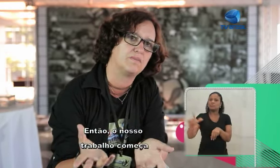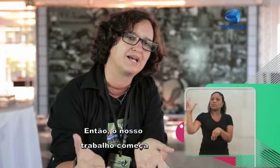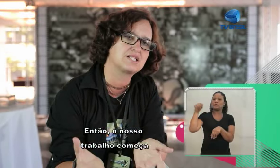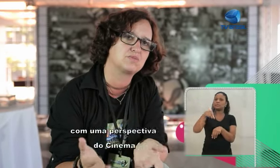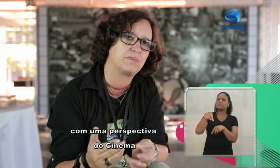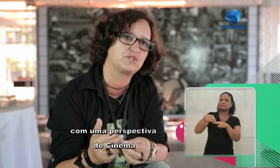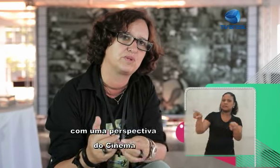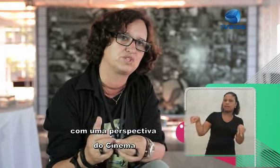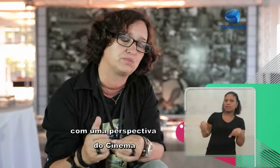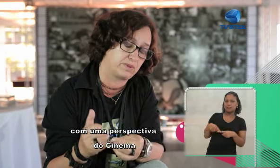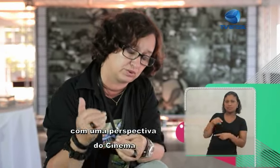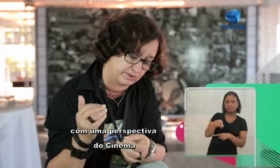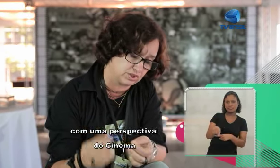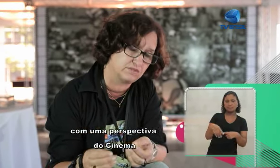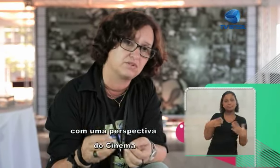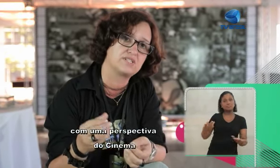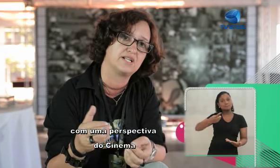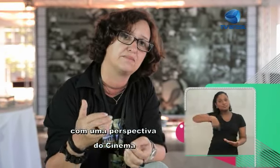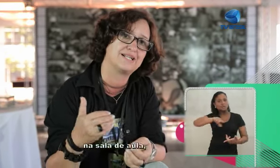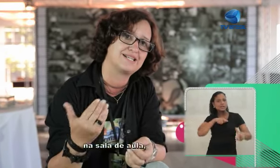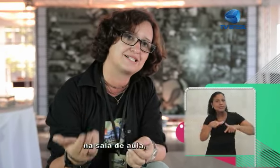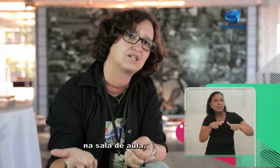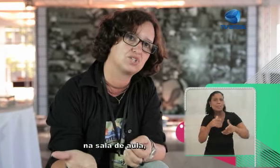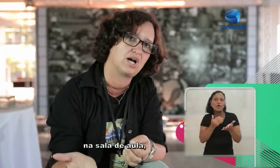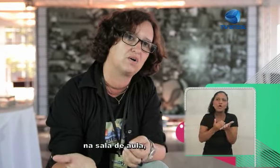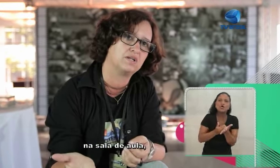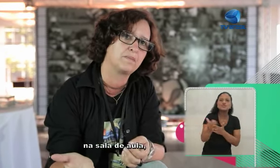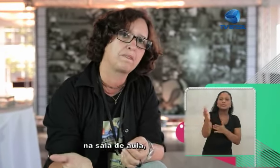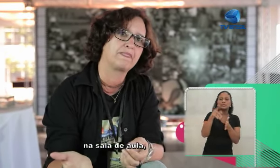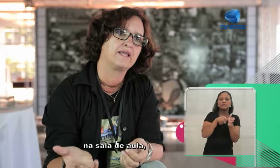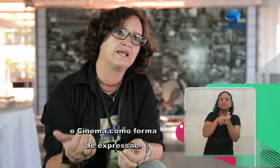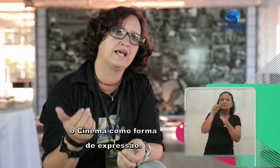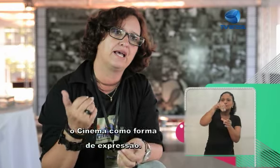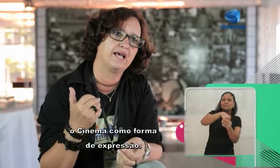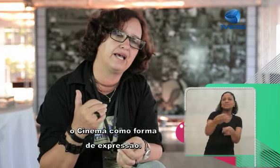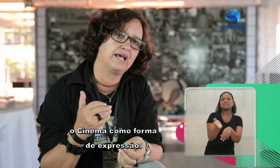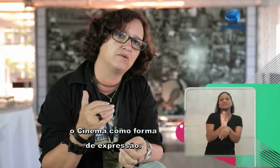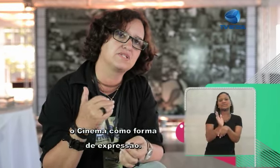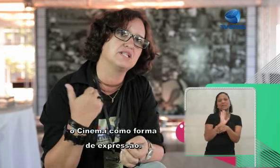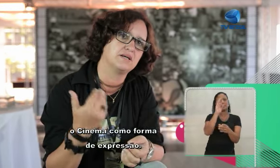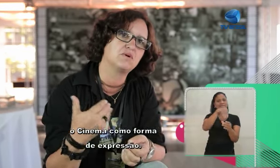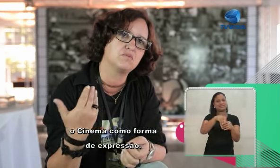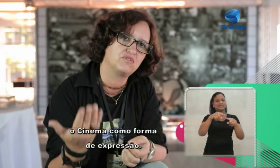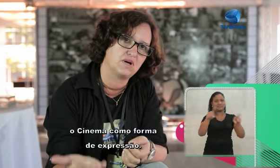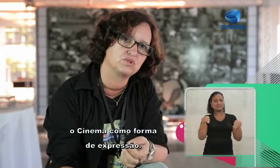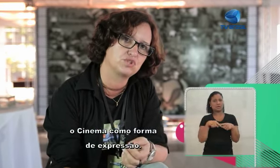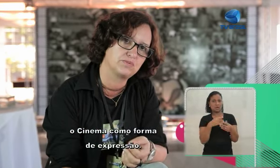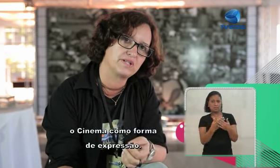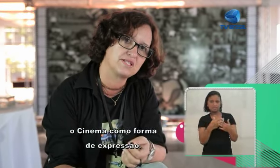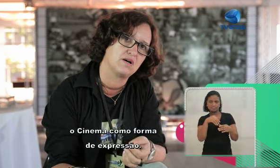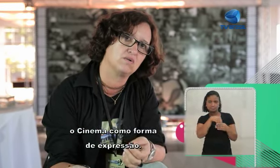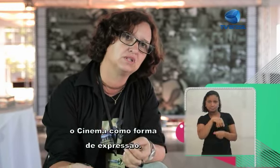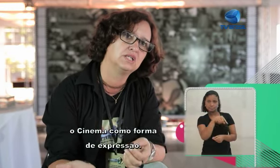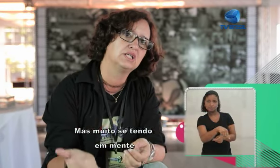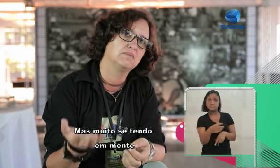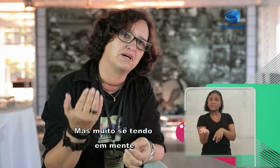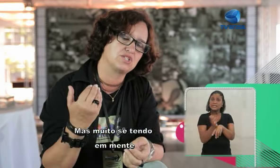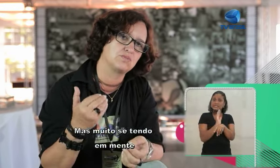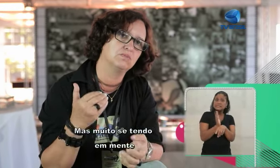começa com uma perspectiva do cinema na sala de aula. O cinema como forma de expressão. Mas